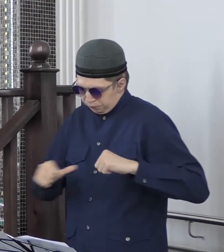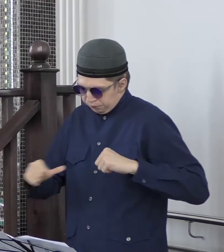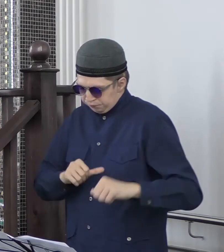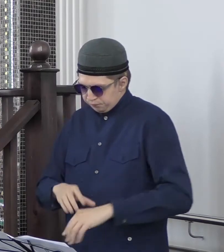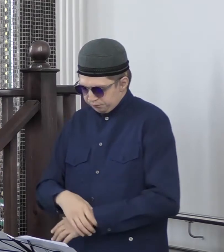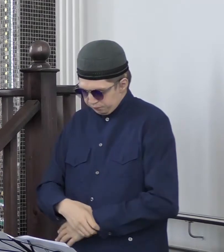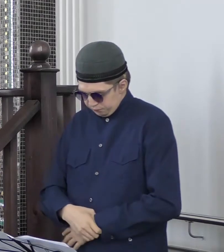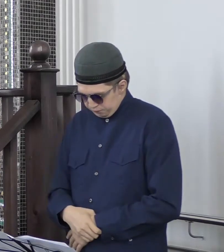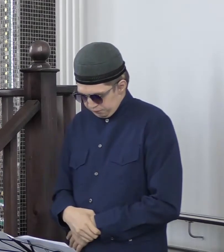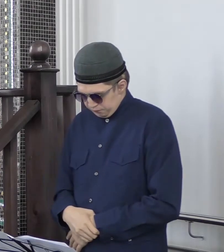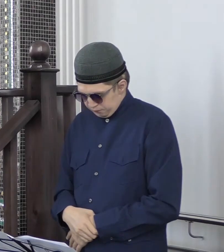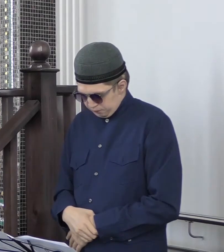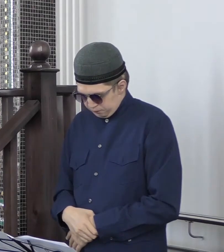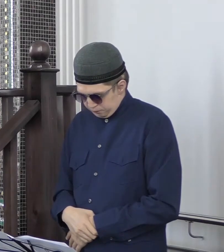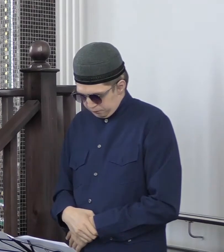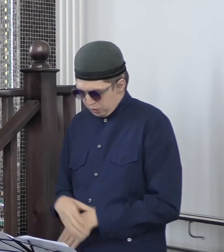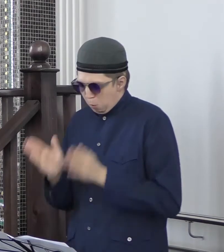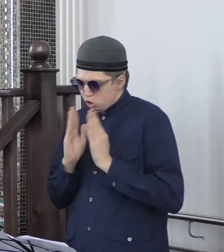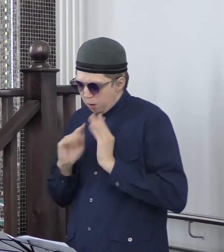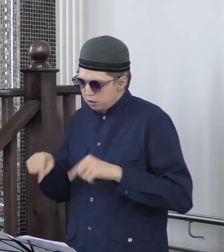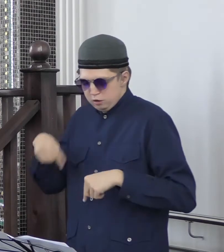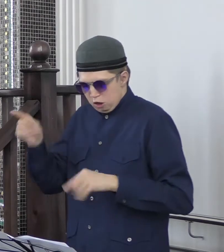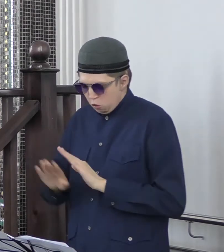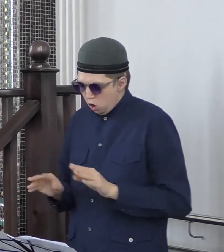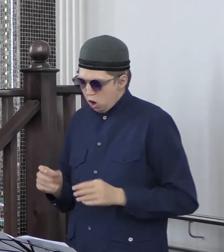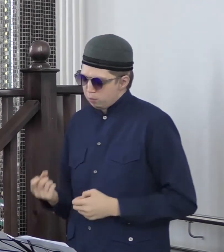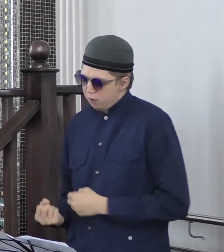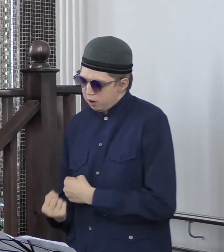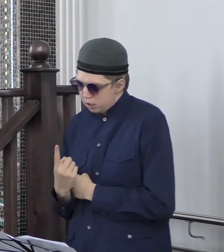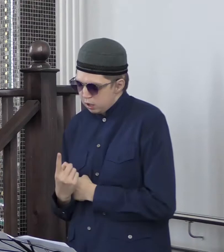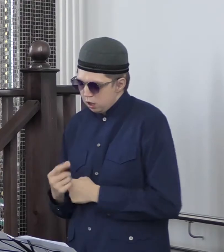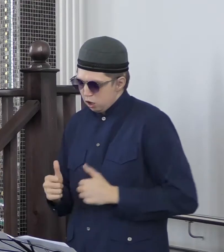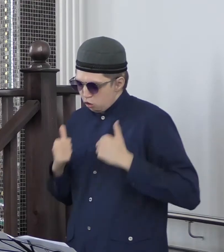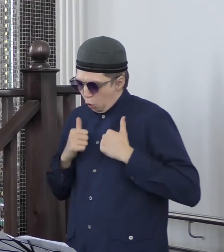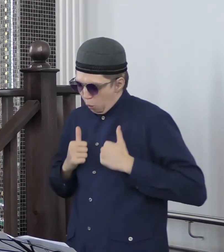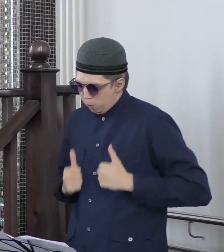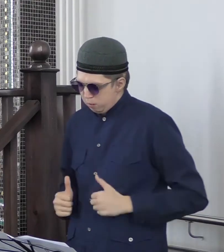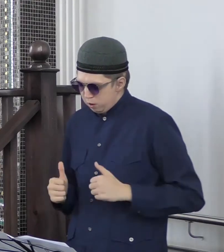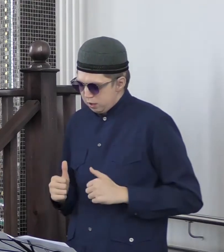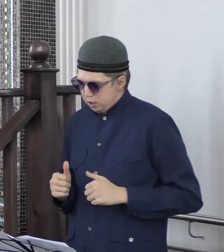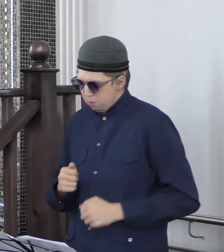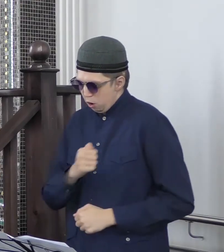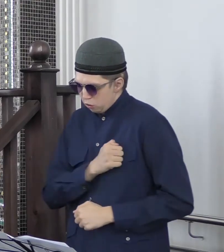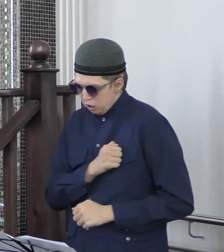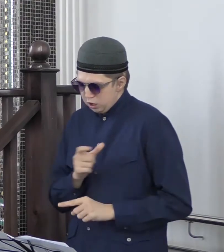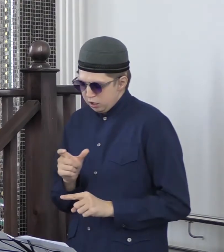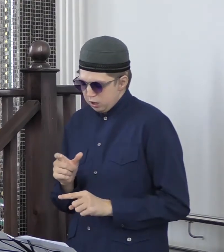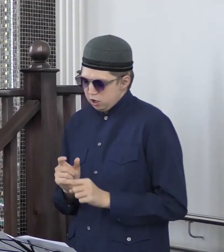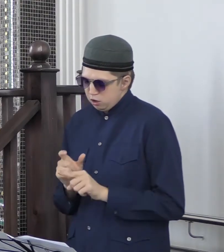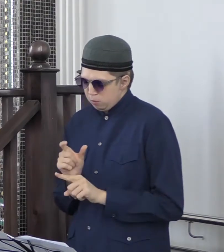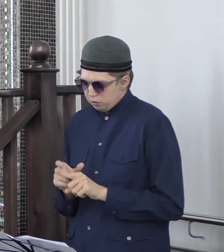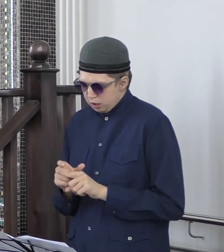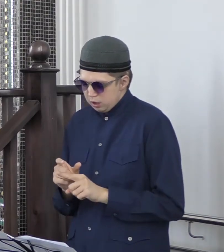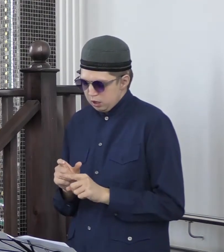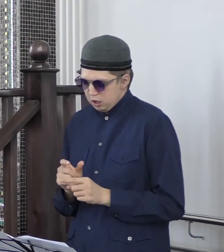qildi. Ichizani ko'rsatdi, bu ko'rsatdi, hatto sura shakuf to Всевышний прощает